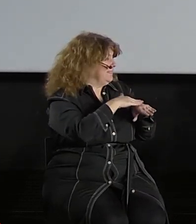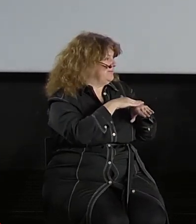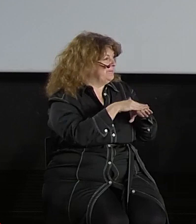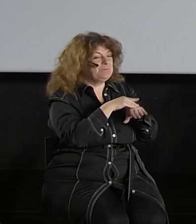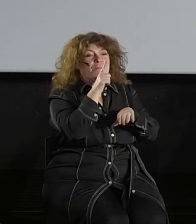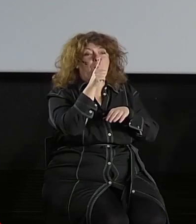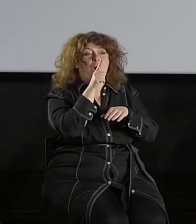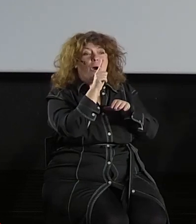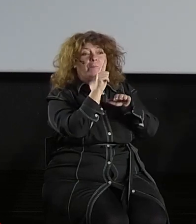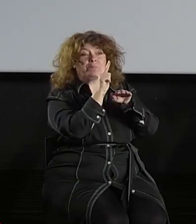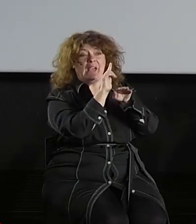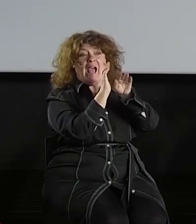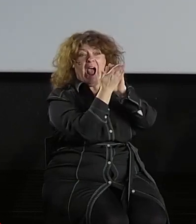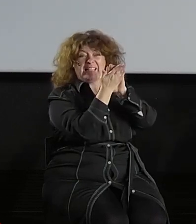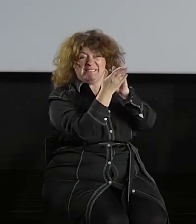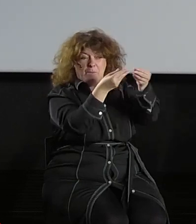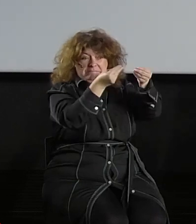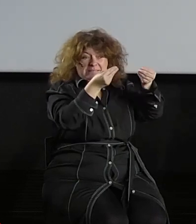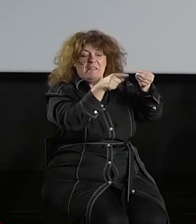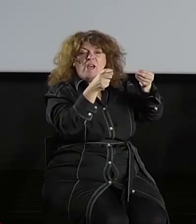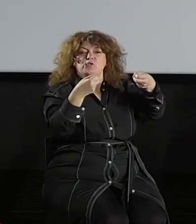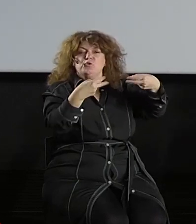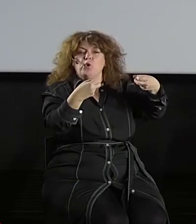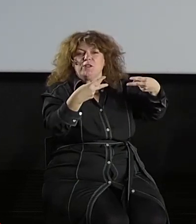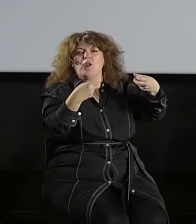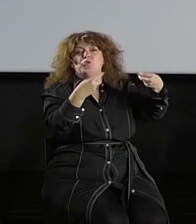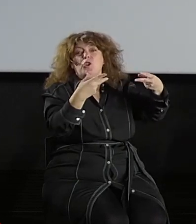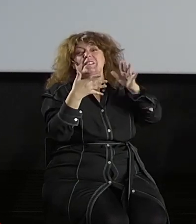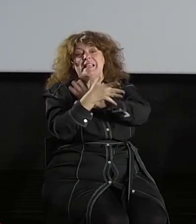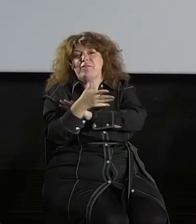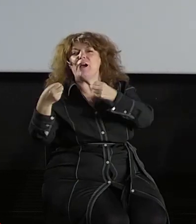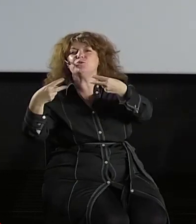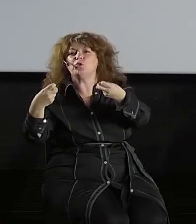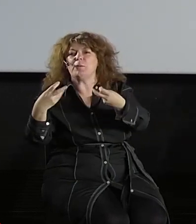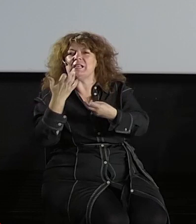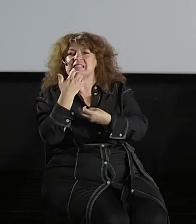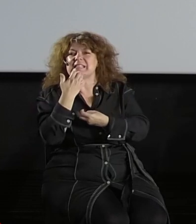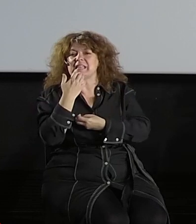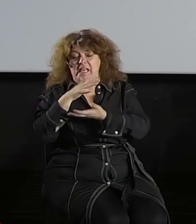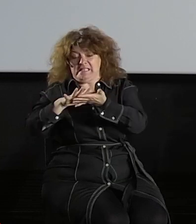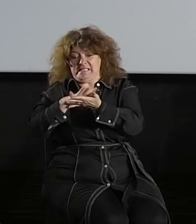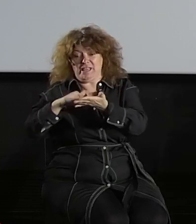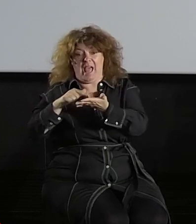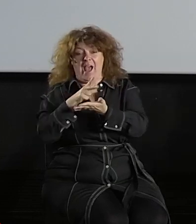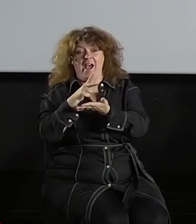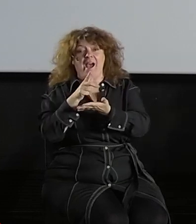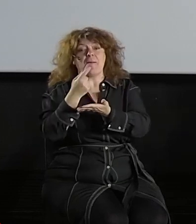eh con subtítulos pero creo que se refería a los subtítulos de cuando está ella ya asignando entonces había una